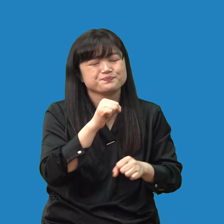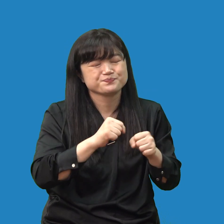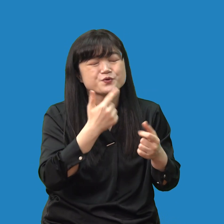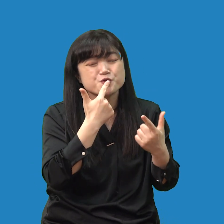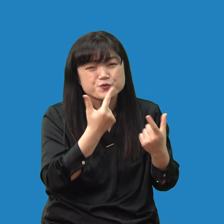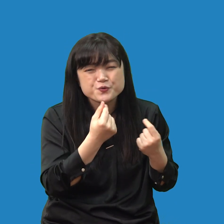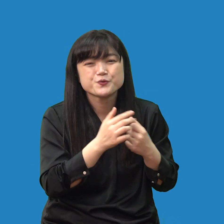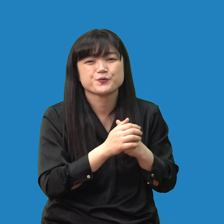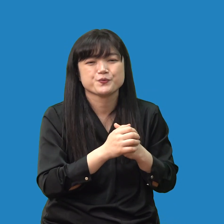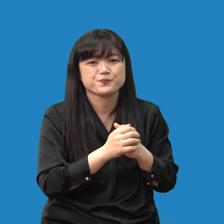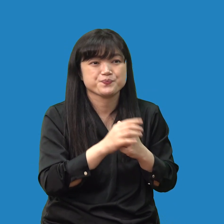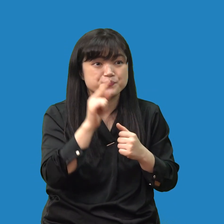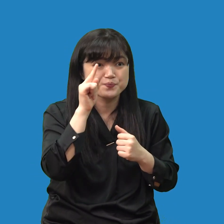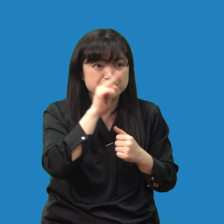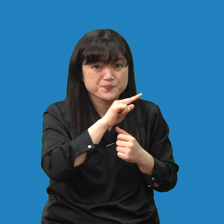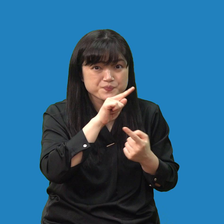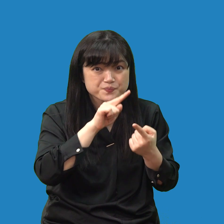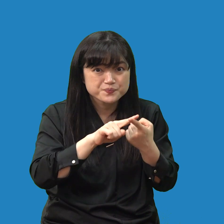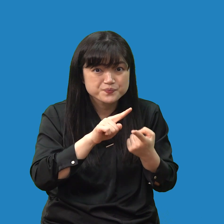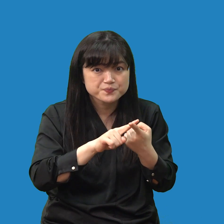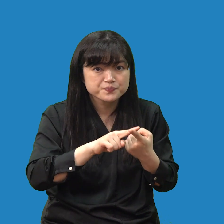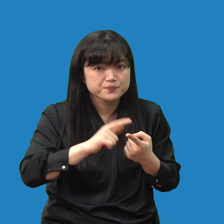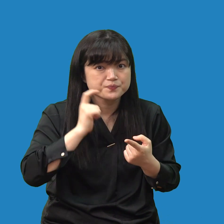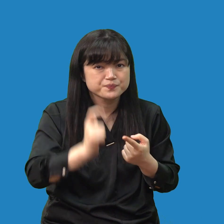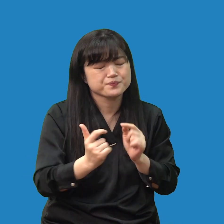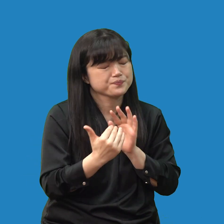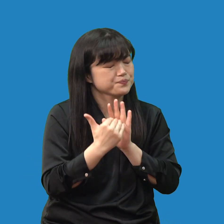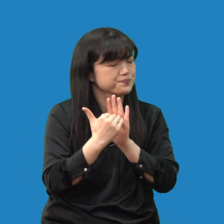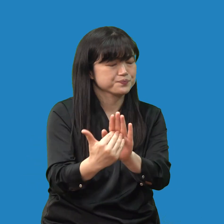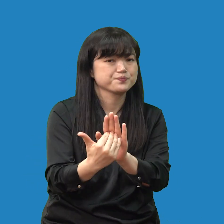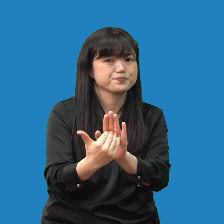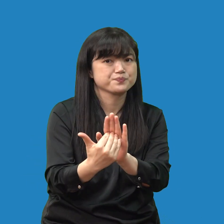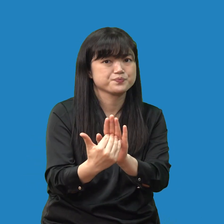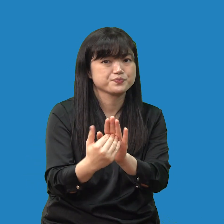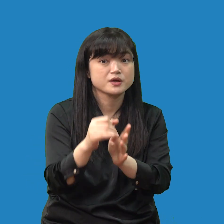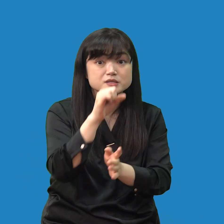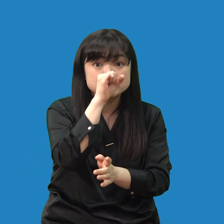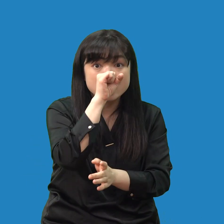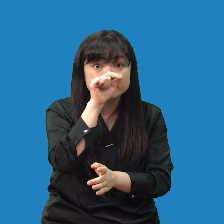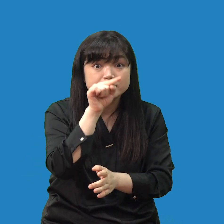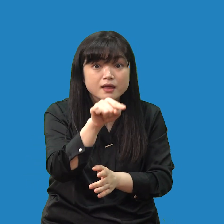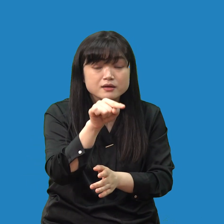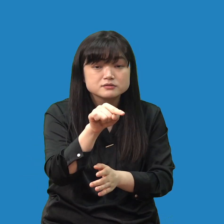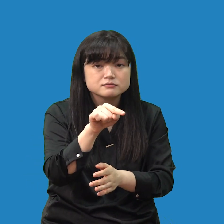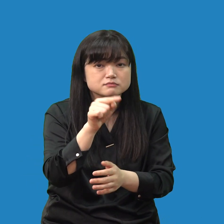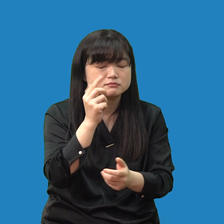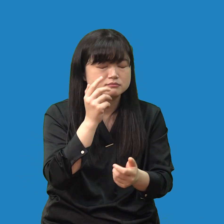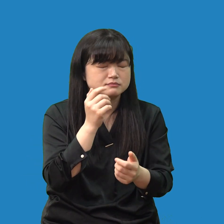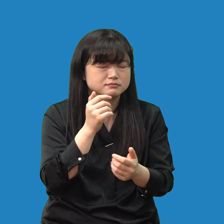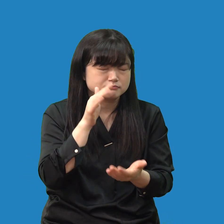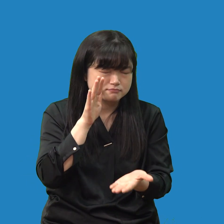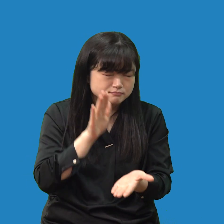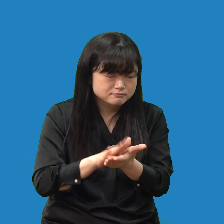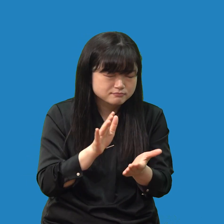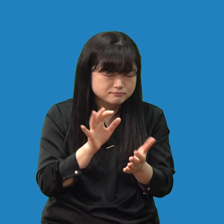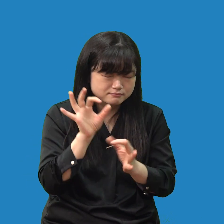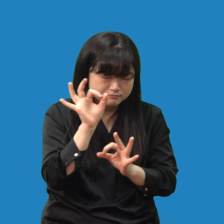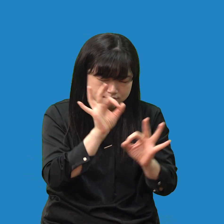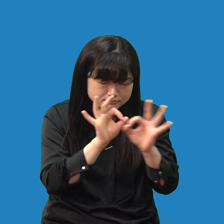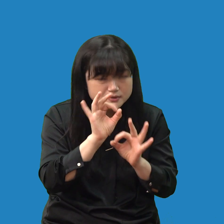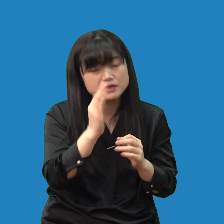것처럼 악에 대해서는 강하게 거부하고 선에 대해서는 열렬히 추구해야